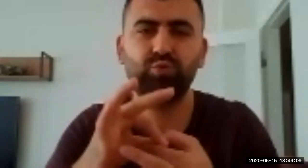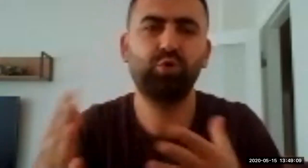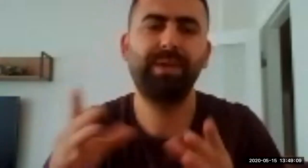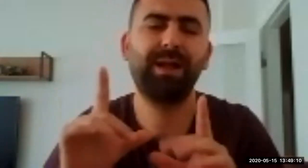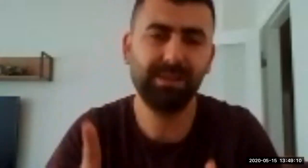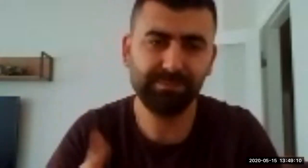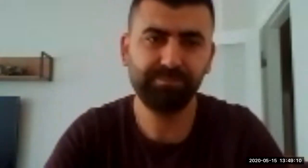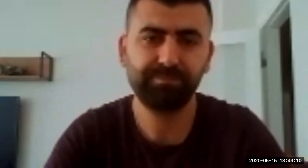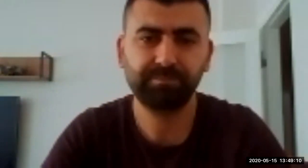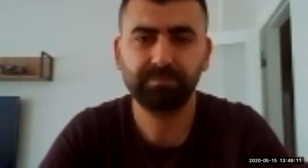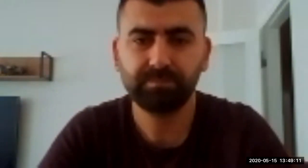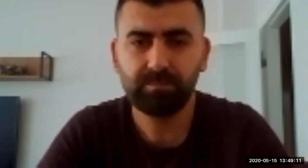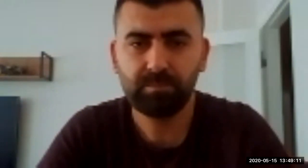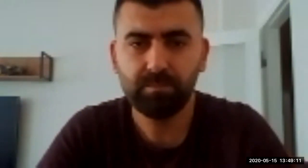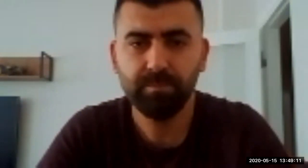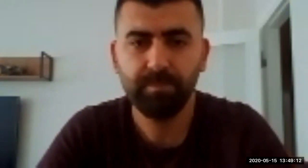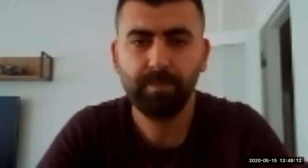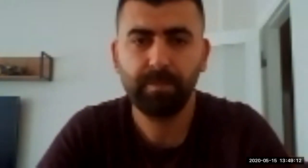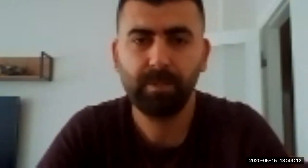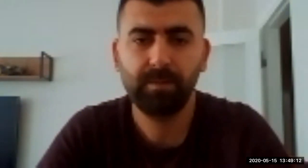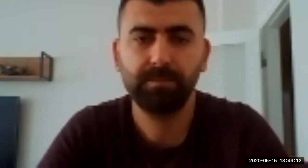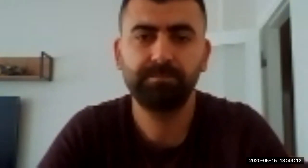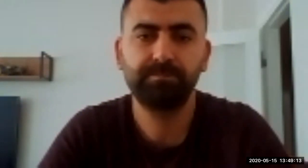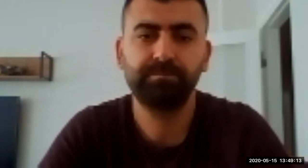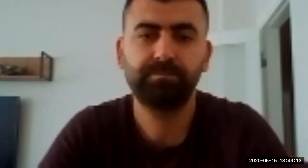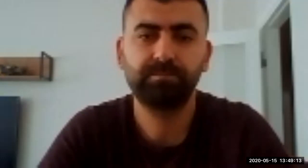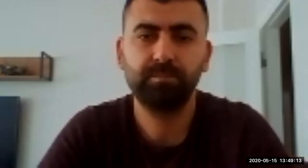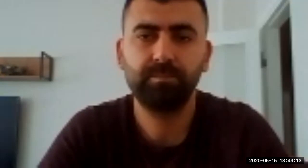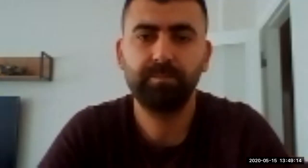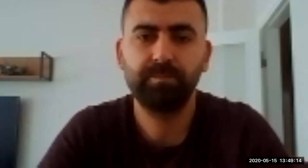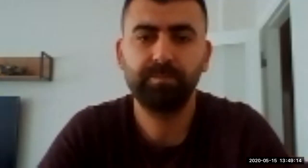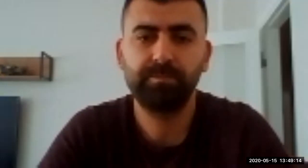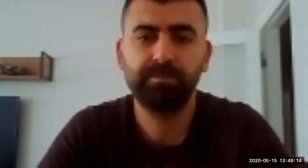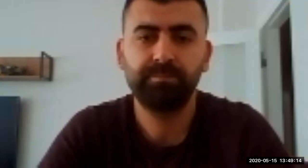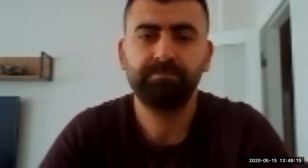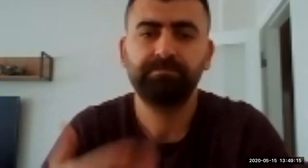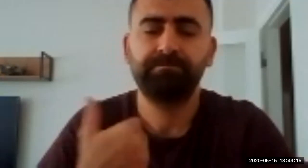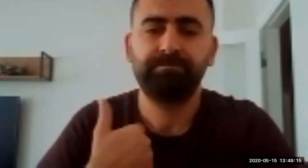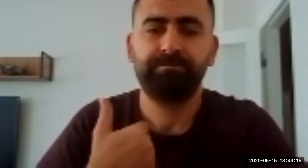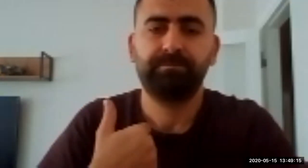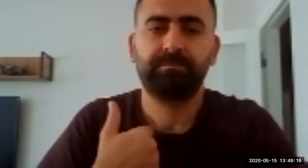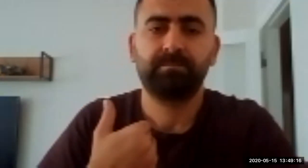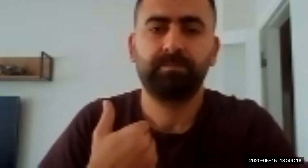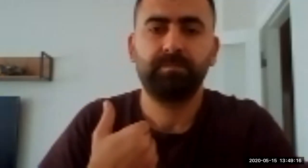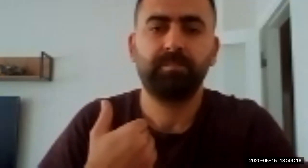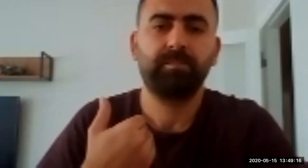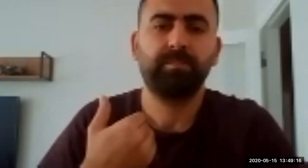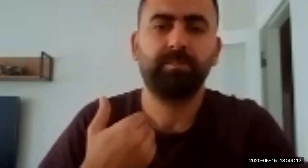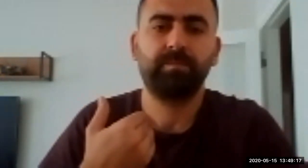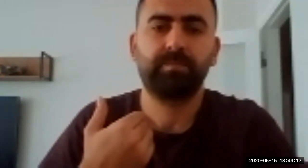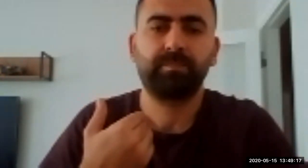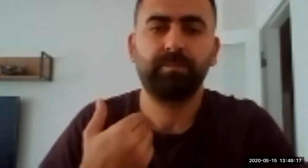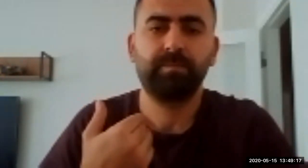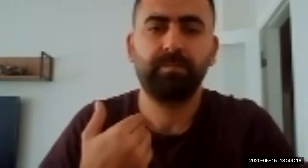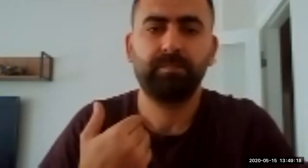İşitme engelliler bu konuda çok sıkıntılı iletişime geçemiyorlar. Bundan dolayı evde işitme engelli